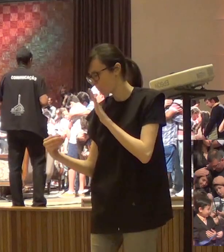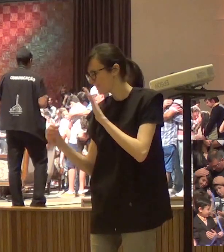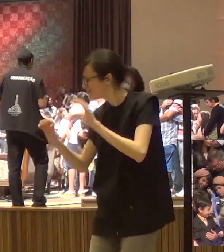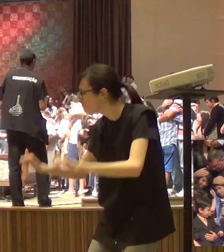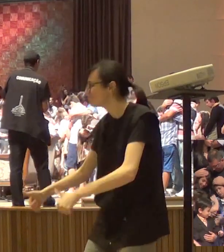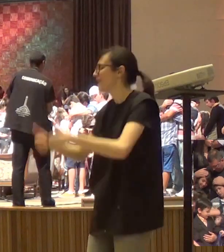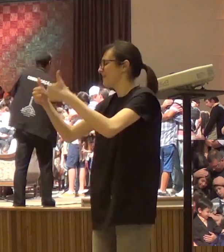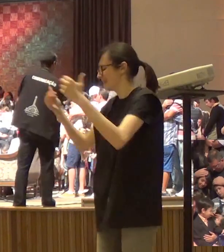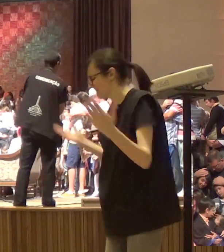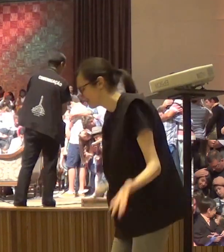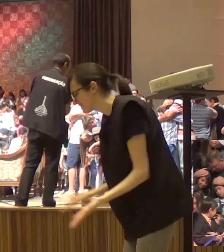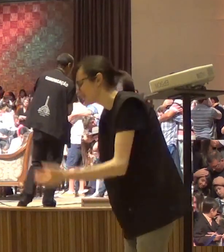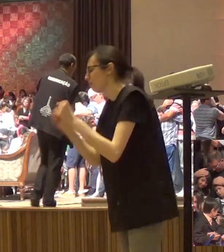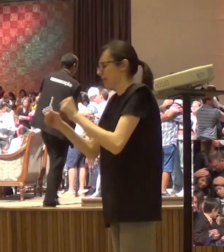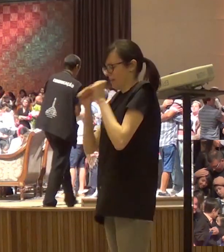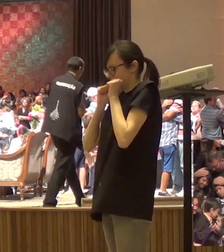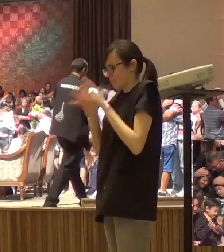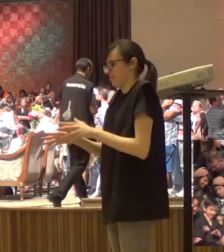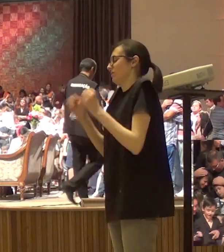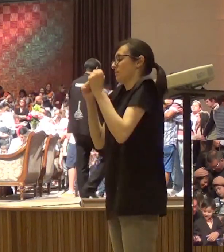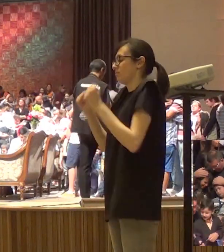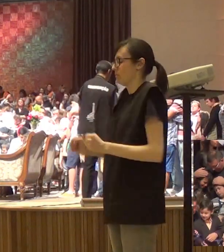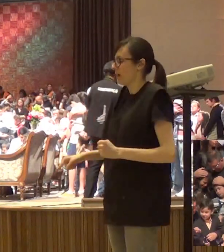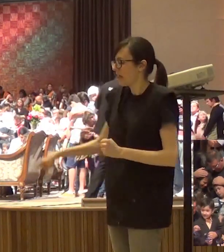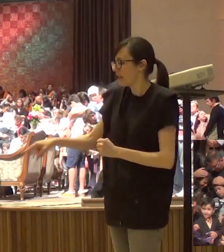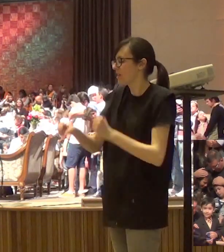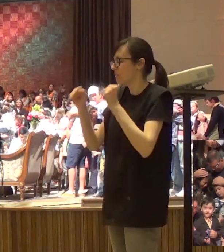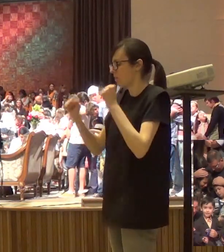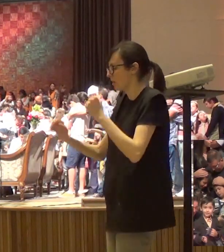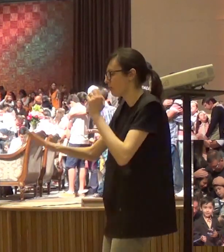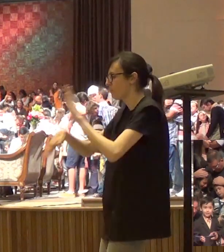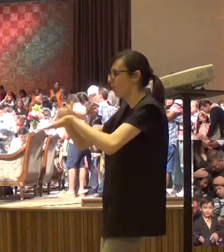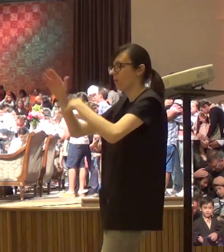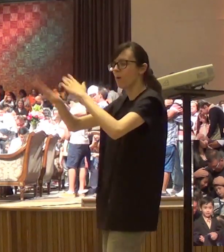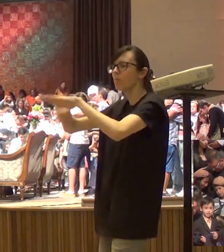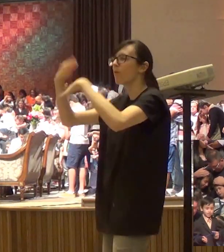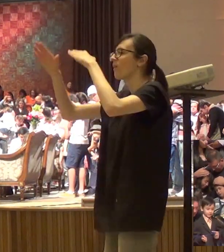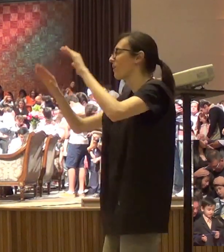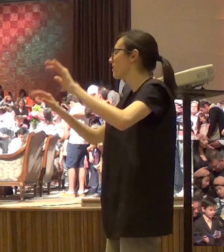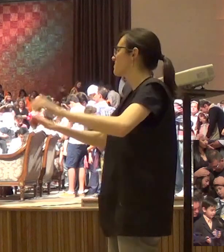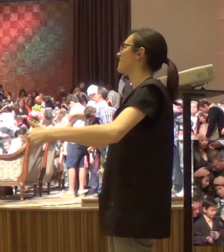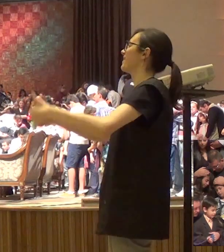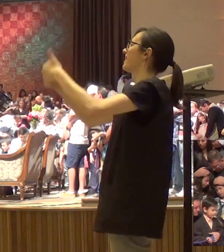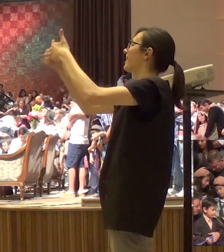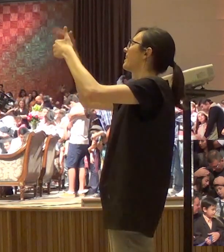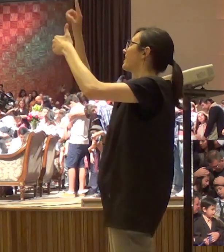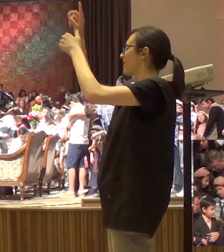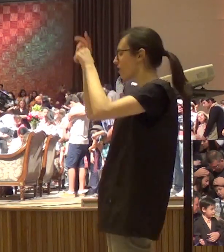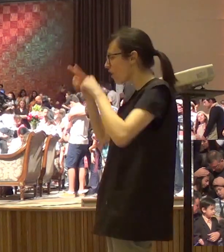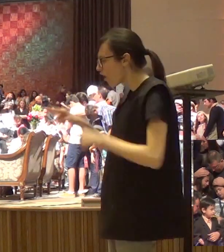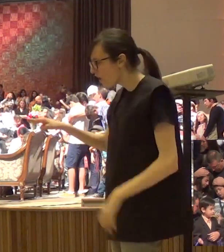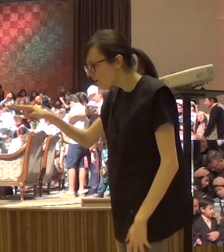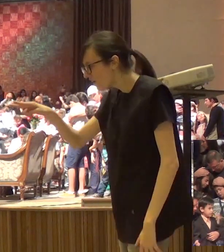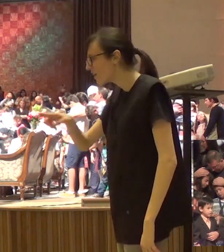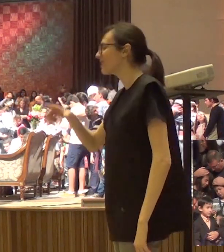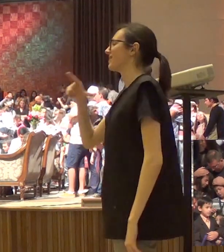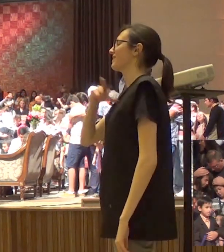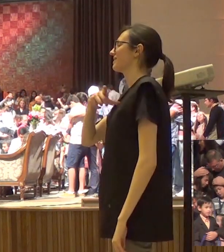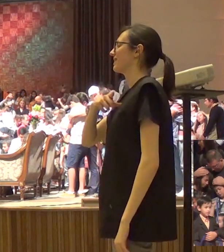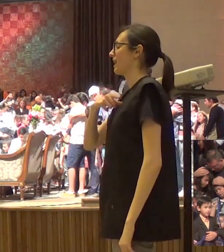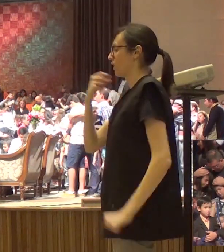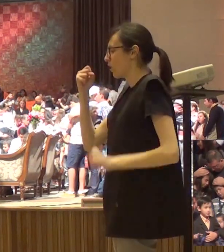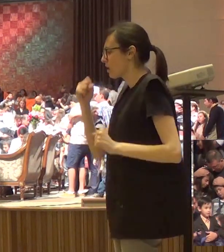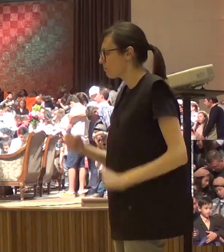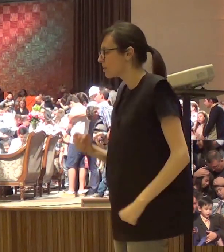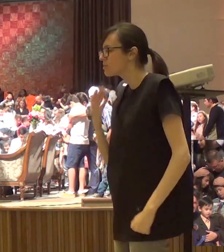positiva, abençoadora, que eles possam ser grandes aos olhos do Senhor e que nós possamos contribuir com o